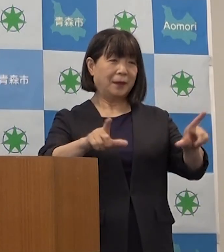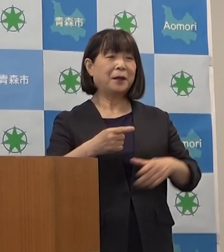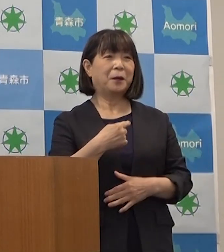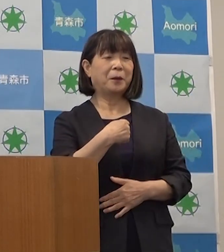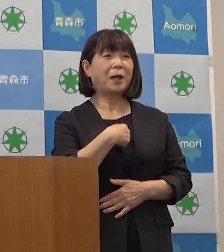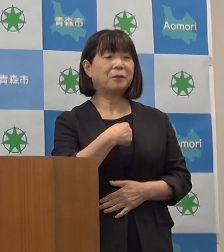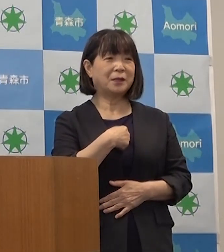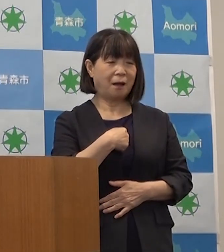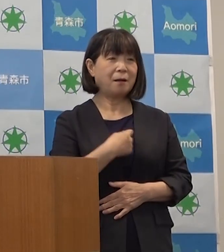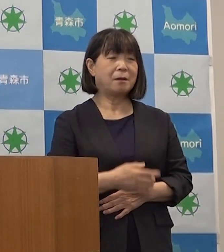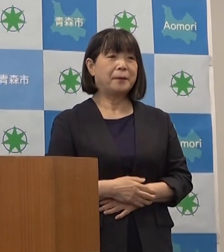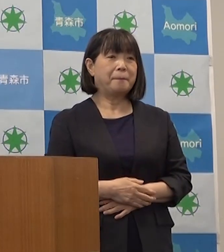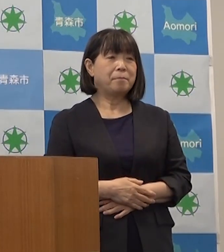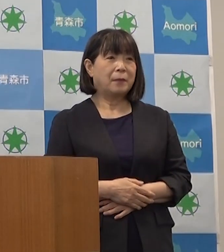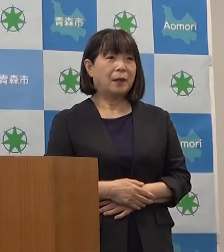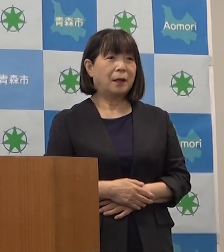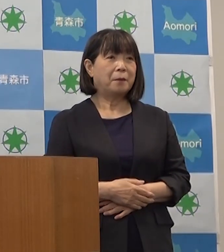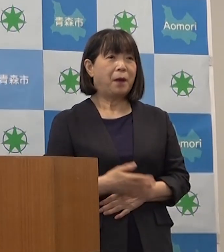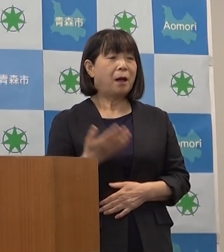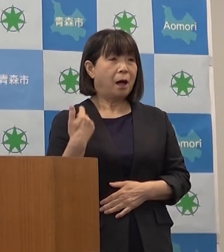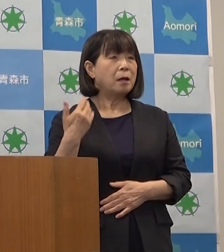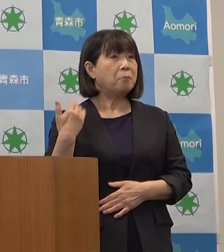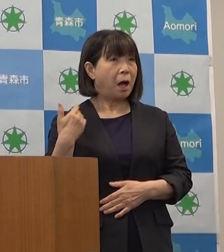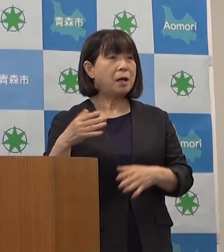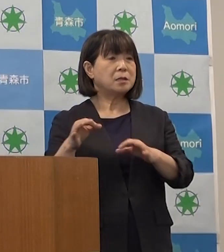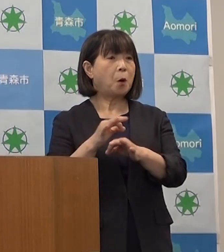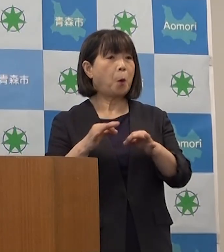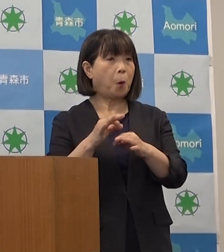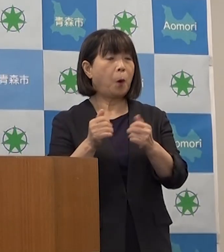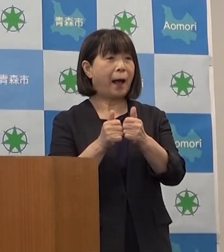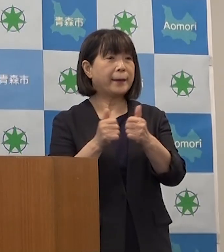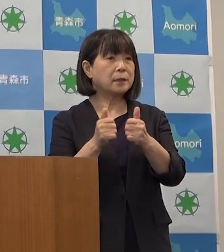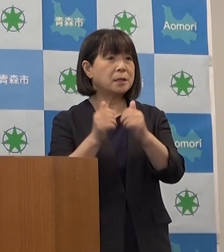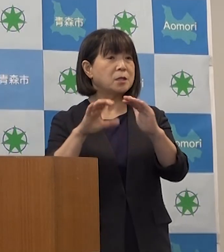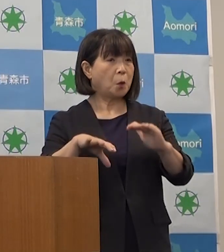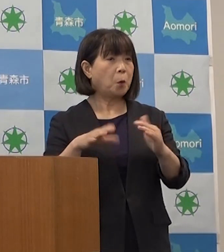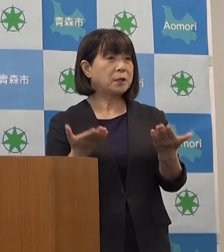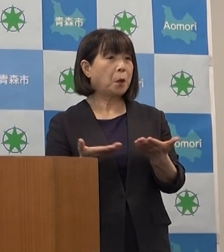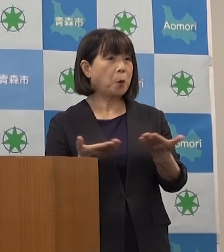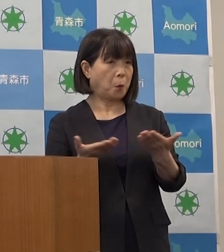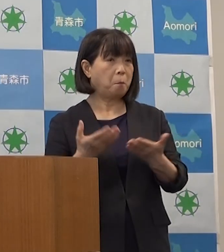が、そうですね、商工会議所の活動をするようになって、